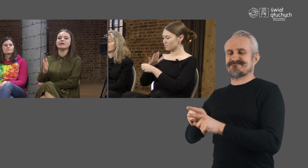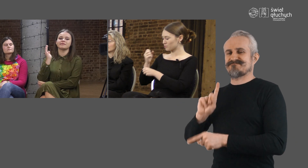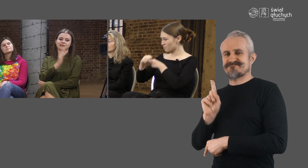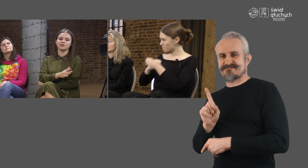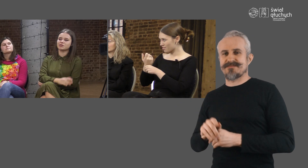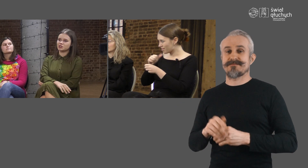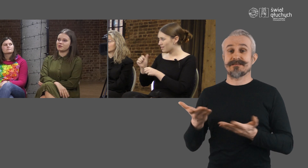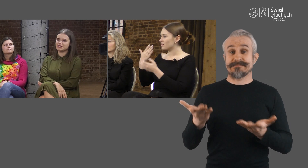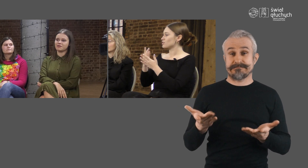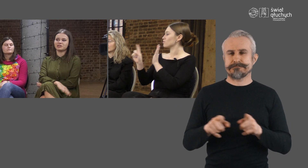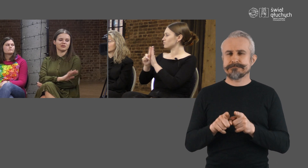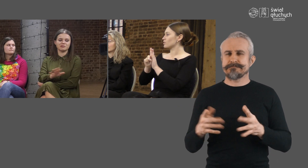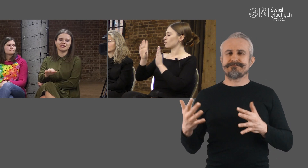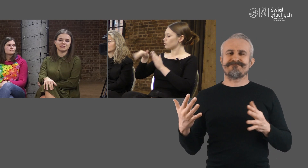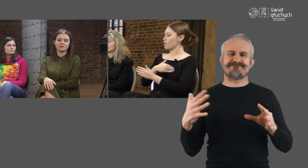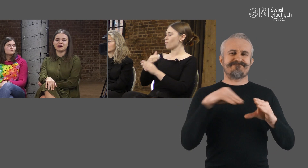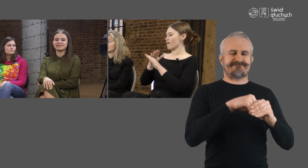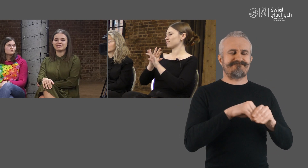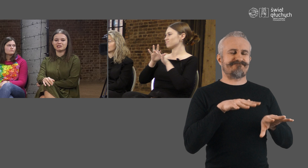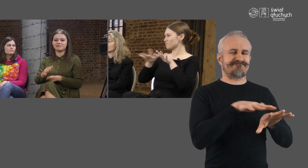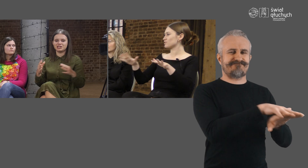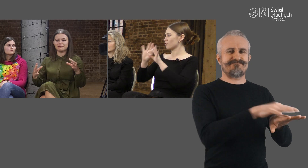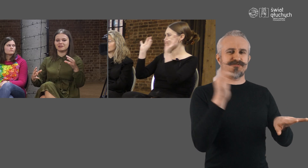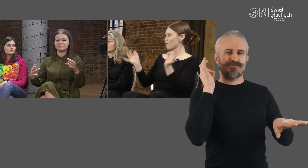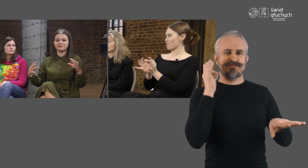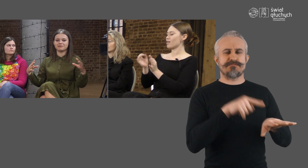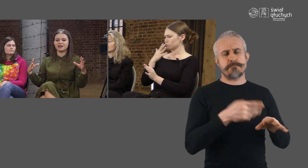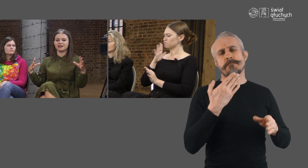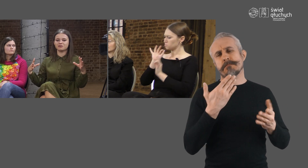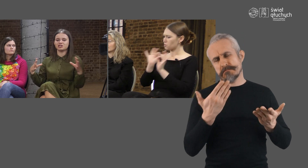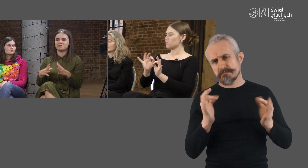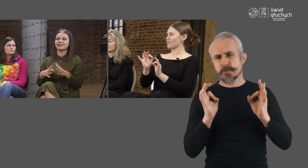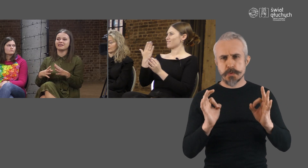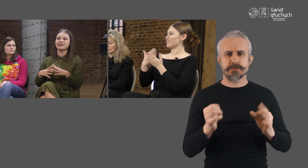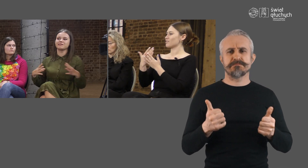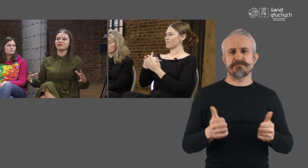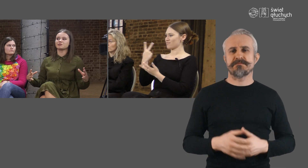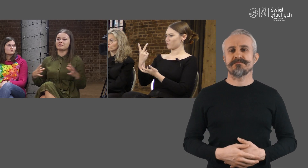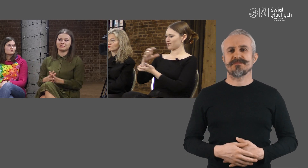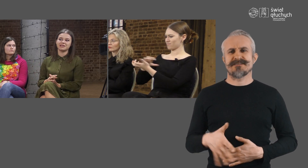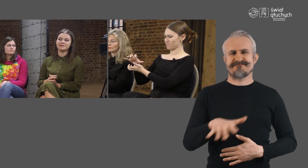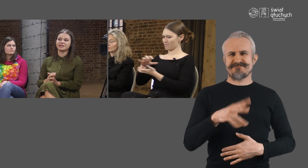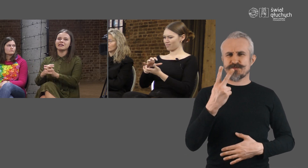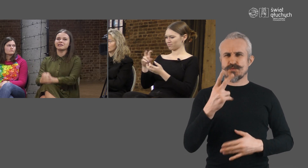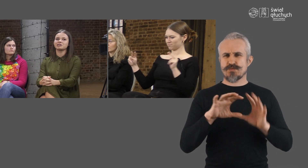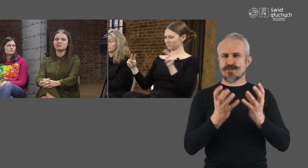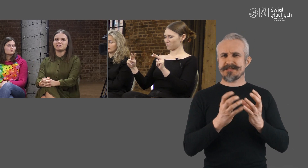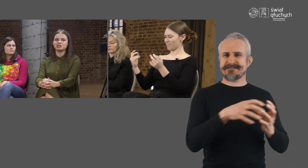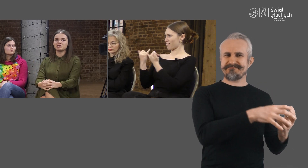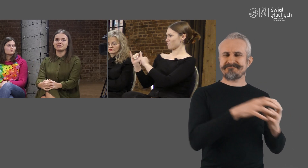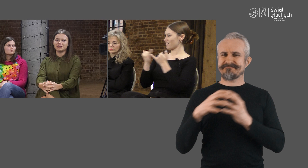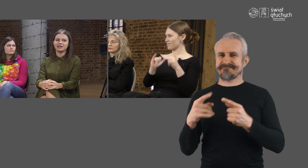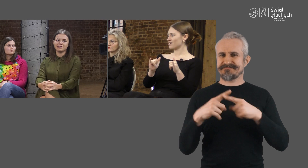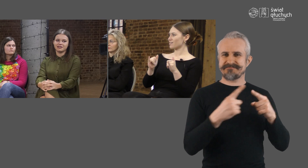niepełnosprawnością, więc pójdę do szkoły masowej, że świetnie sobie poradzę. Także ja widziałam 2 różne światy, 2 różne perspektywy. Także